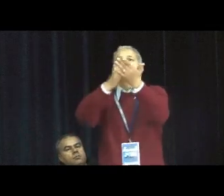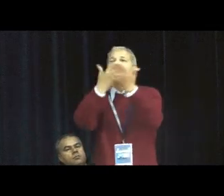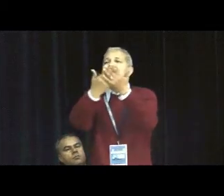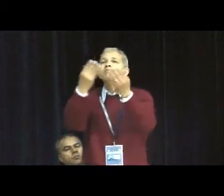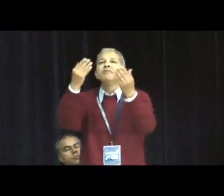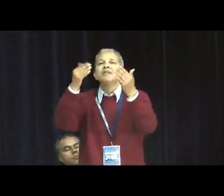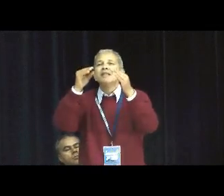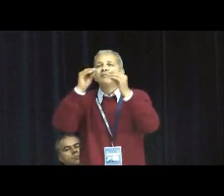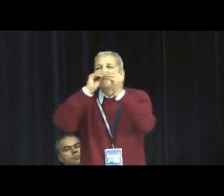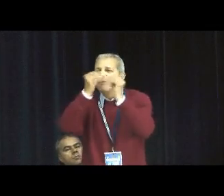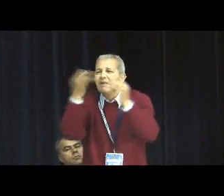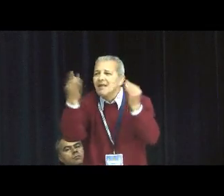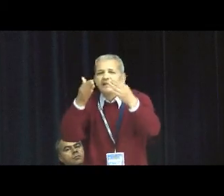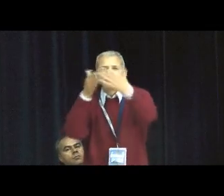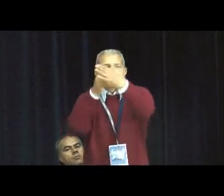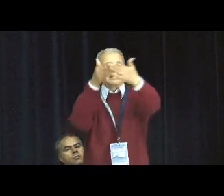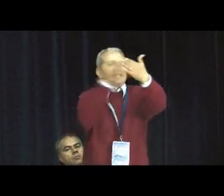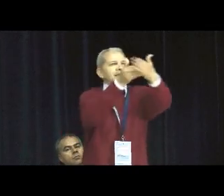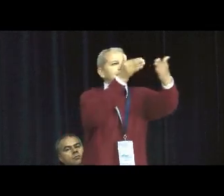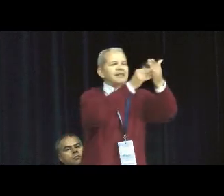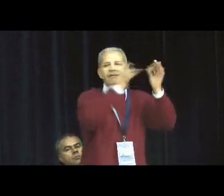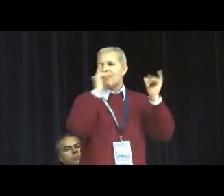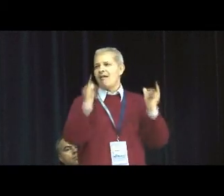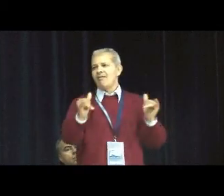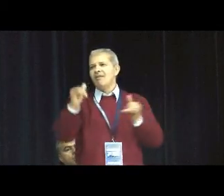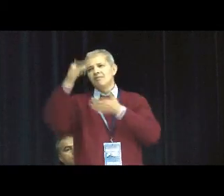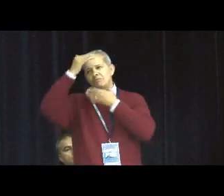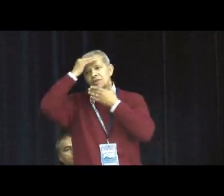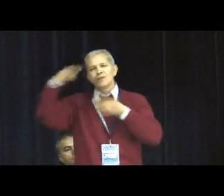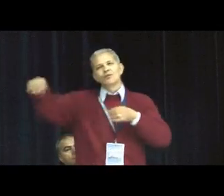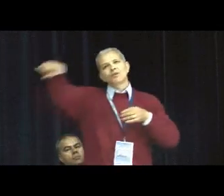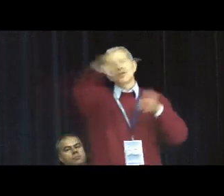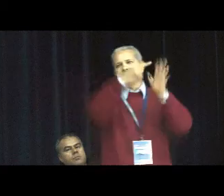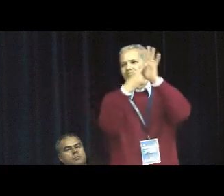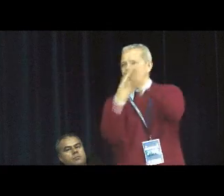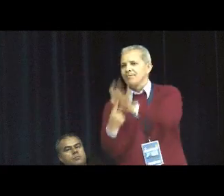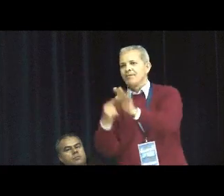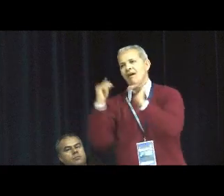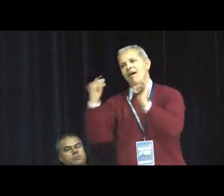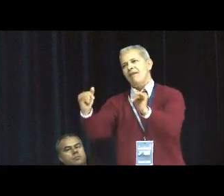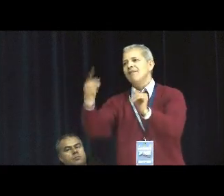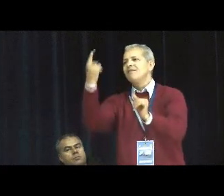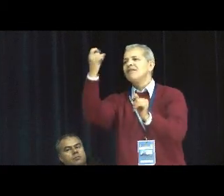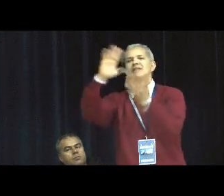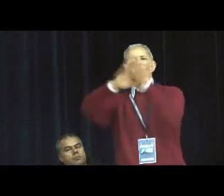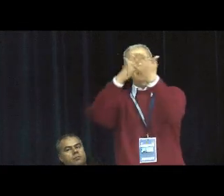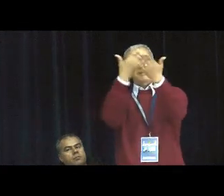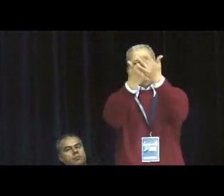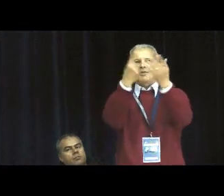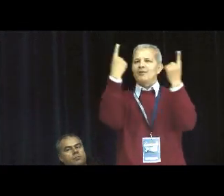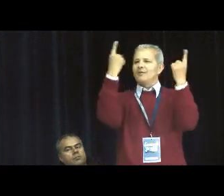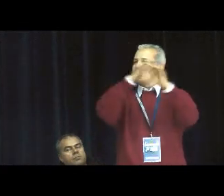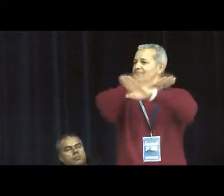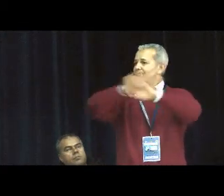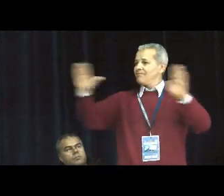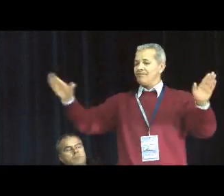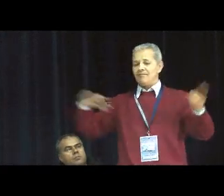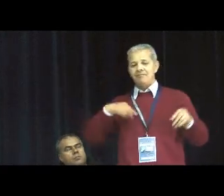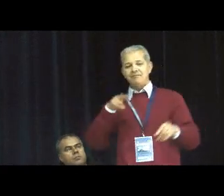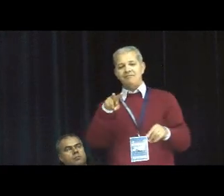ماشي ممكن أن نجيب مترجمين من دول أجنبية، المفروض أنهم ما يكونوا مترجمين ديال المغرب، يتعرفوا الثقافة ديال المغرب، يتعرفوا لغة الإشارة